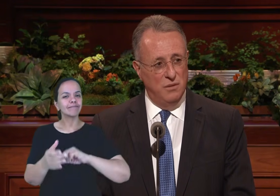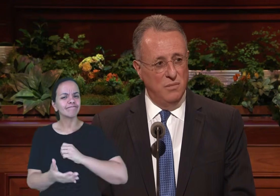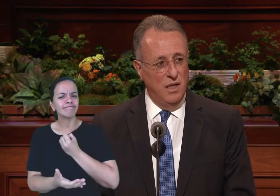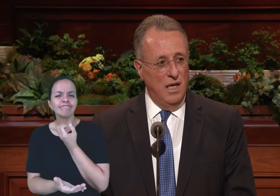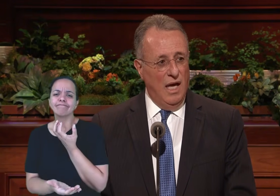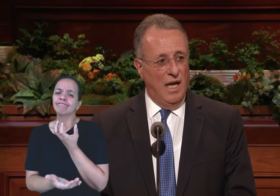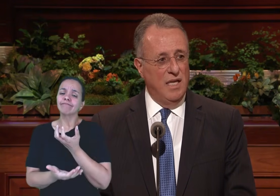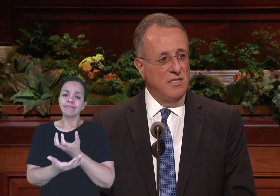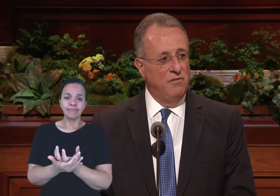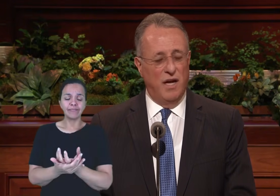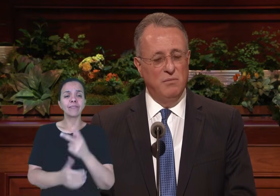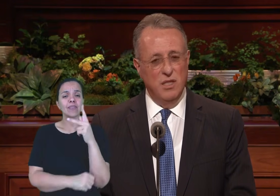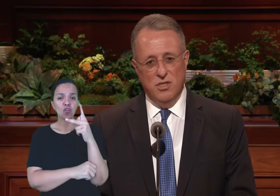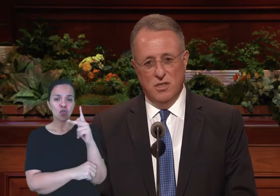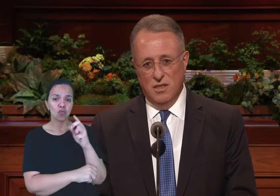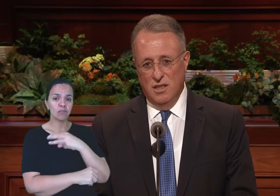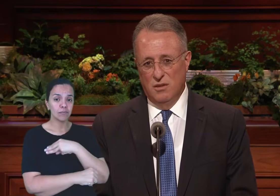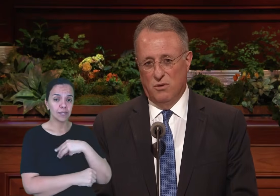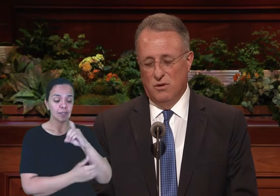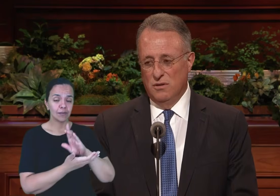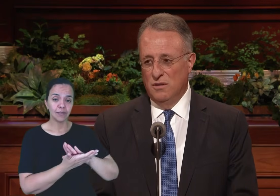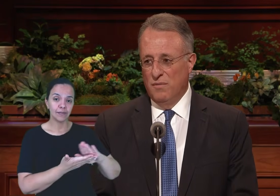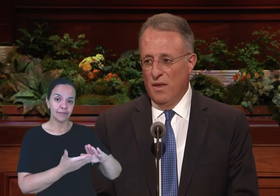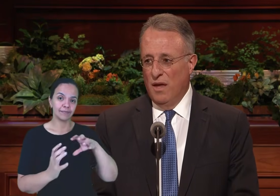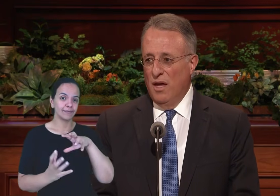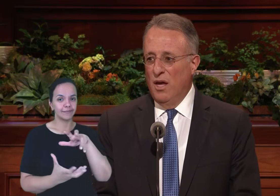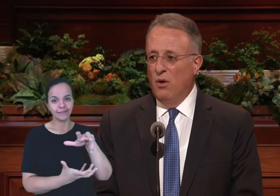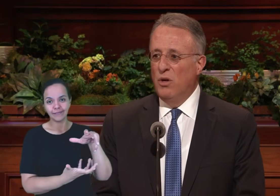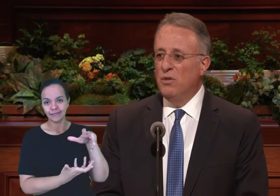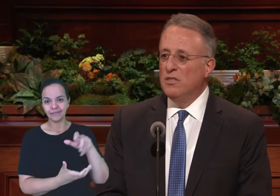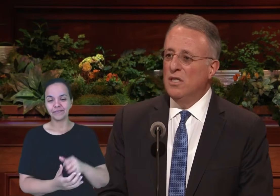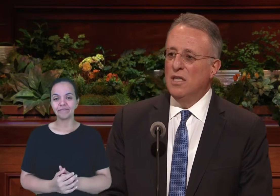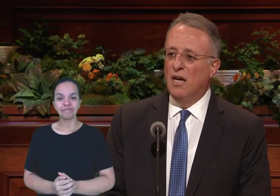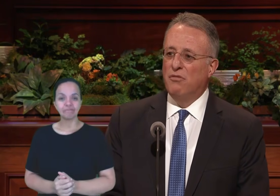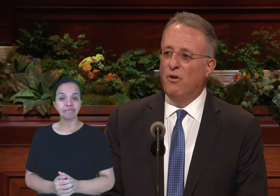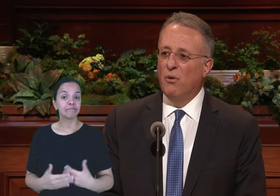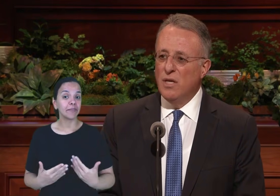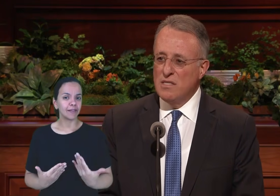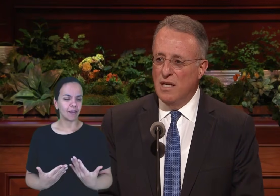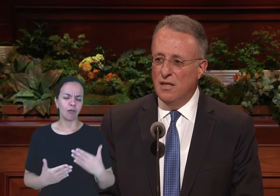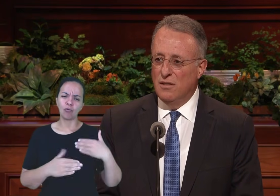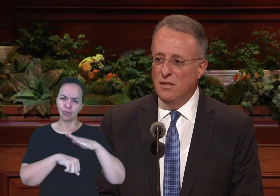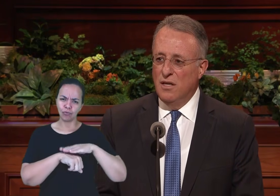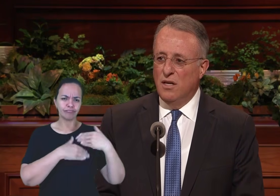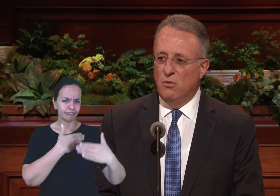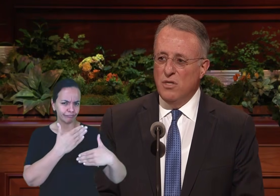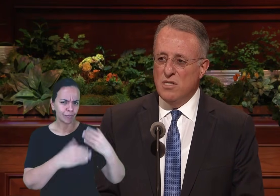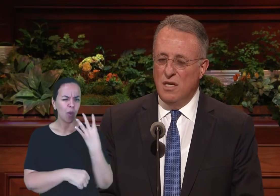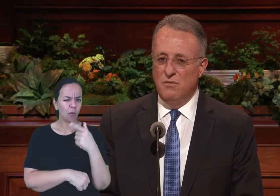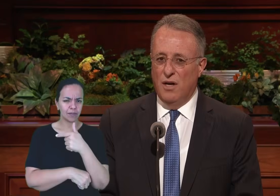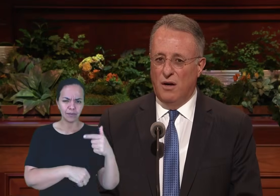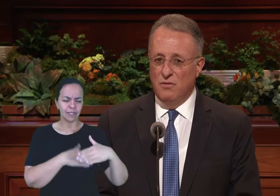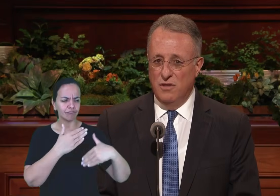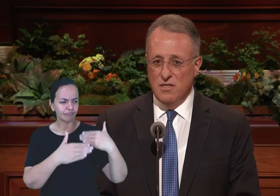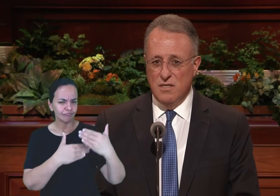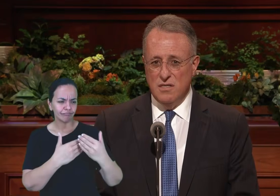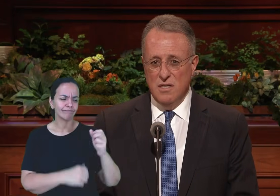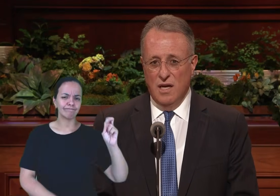e testificar dele e de sua missão divina no mundo. Voltamos ao consulado 4 semanas